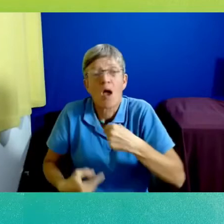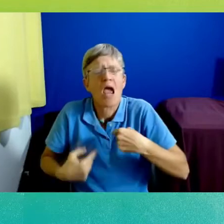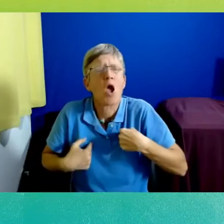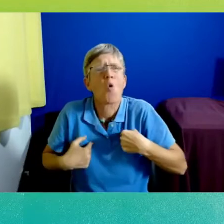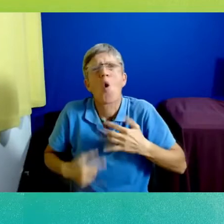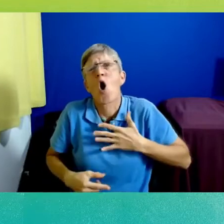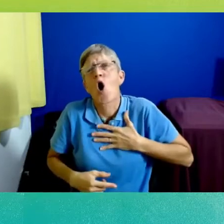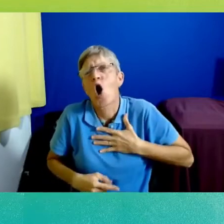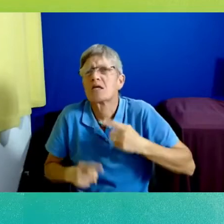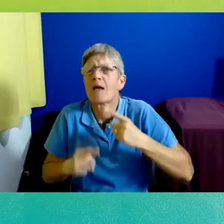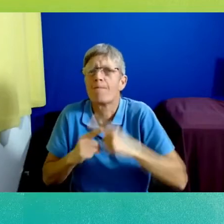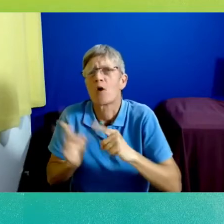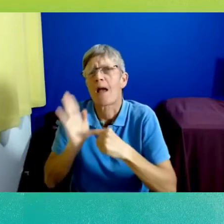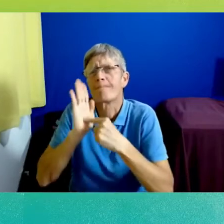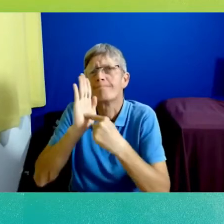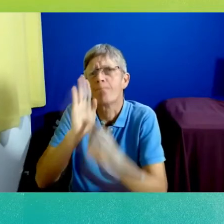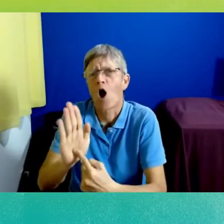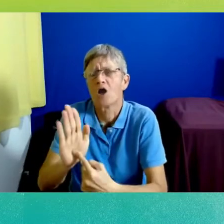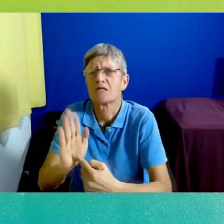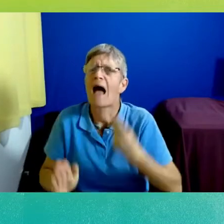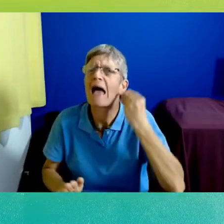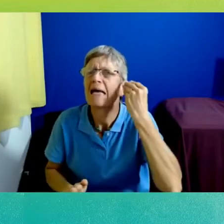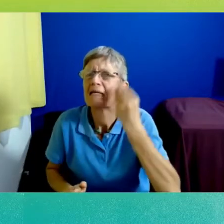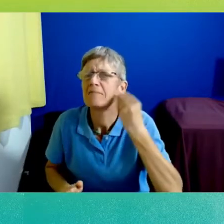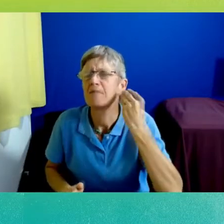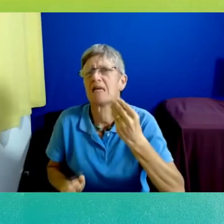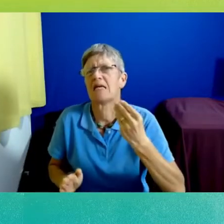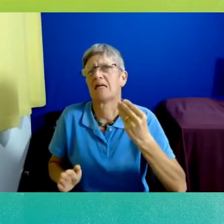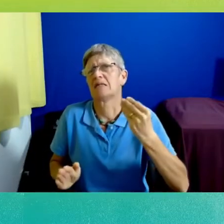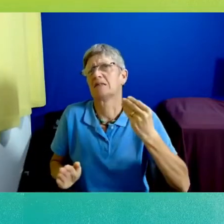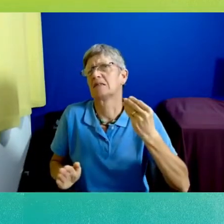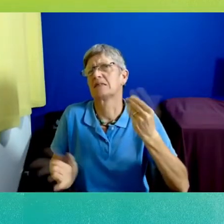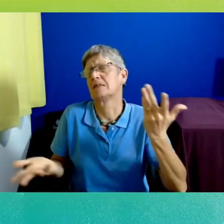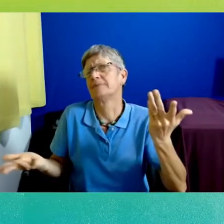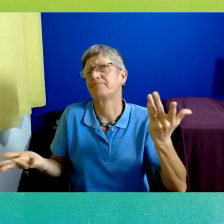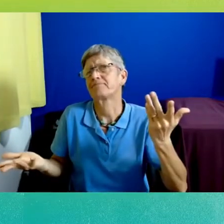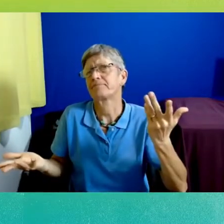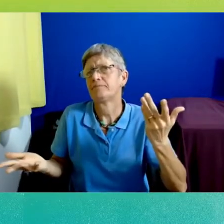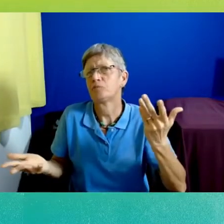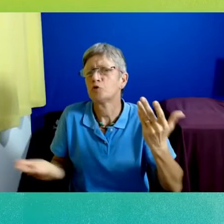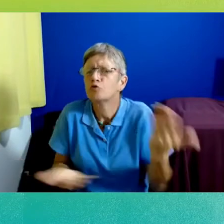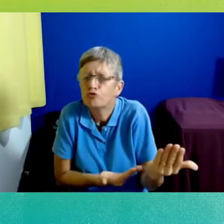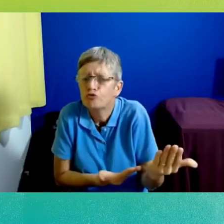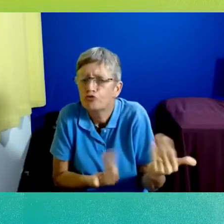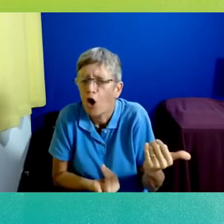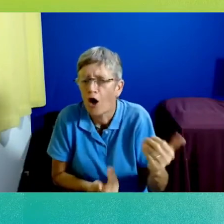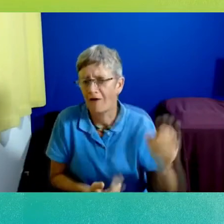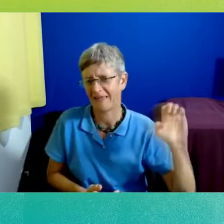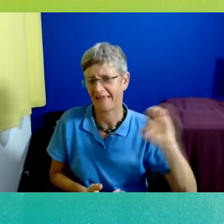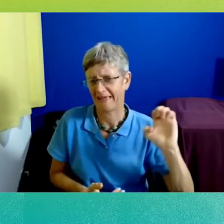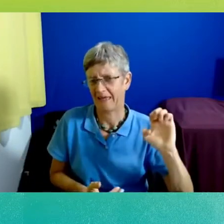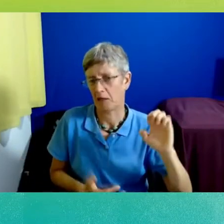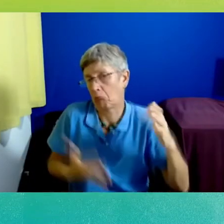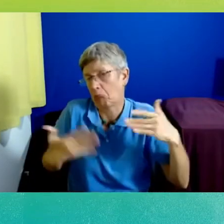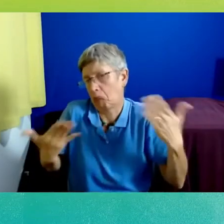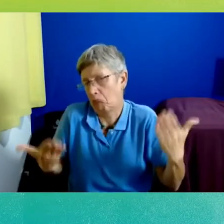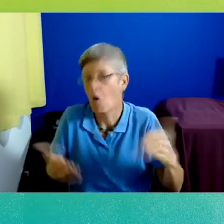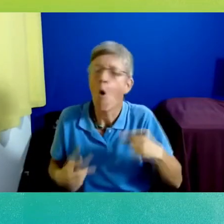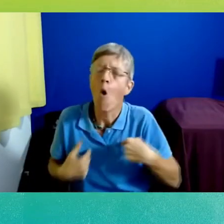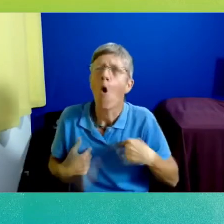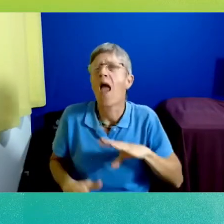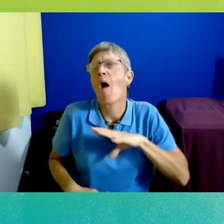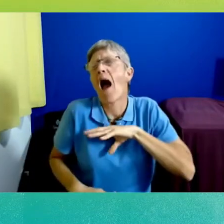importante, perceber esses detalhes. Eu, por exemplo, gosto de mostrar a experiência, se